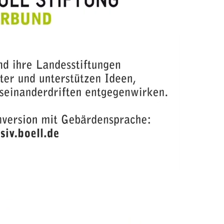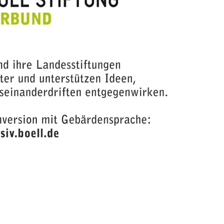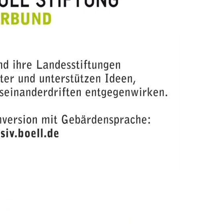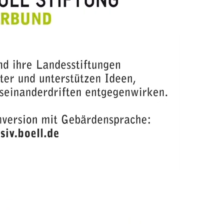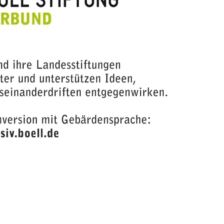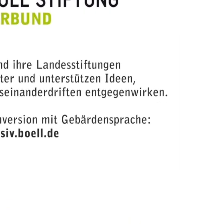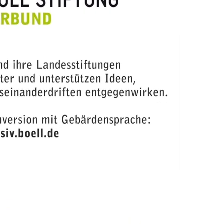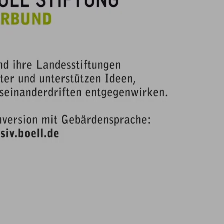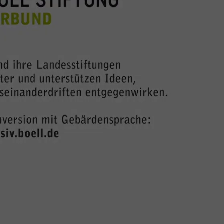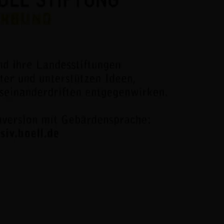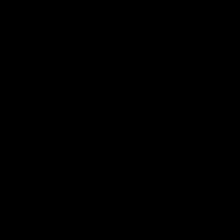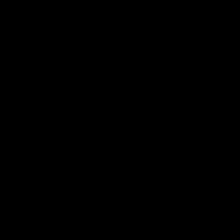Goddard M. Jesus.